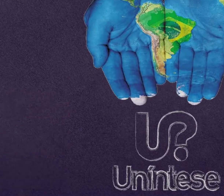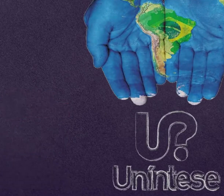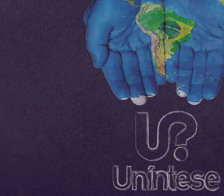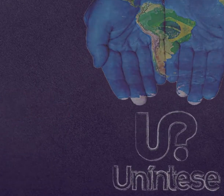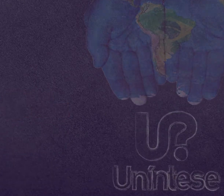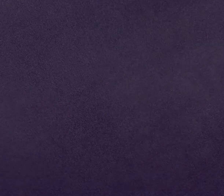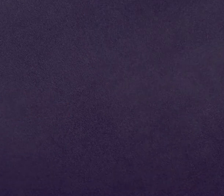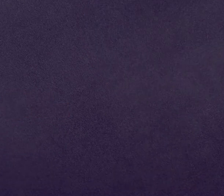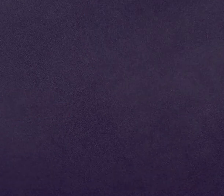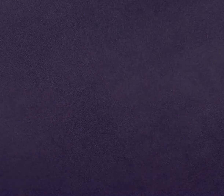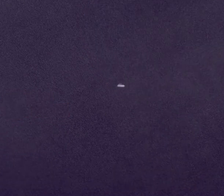você.